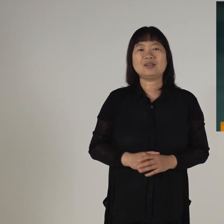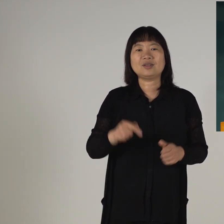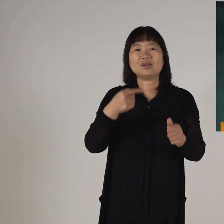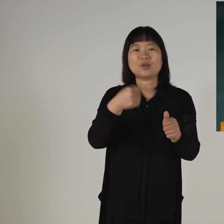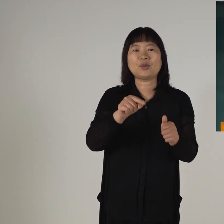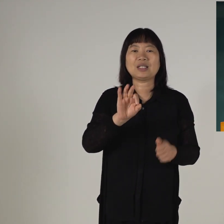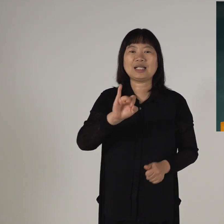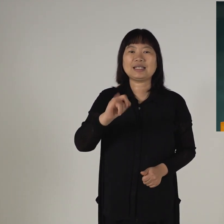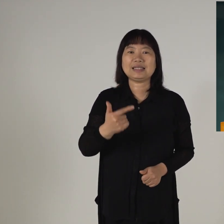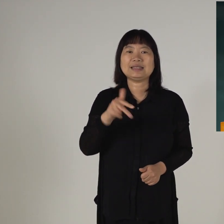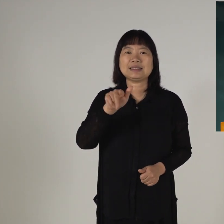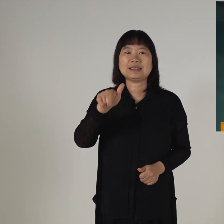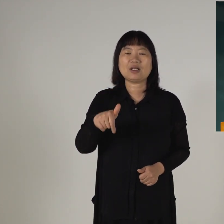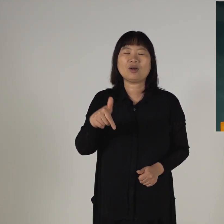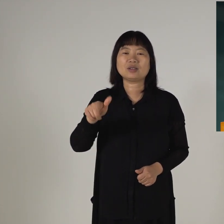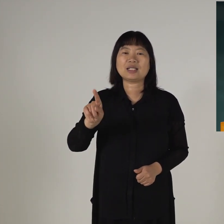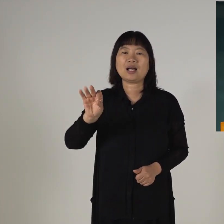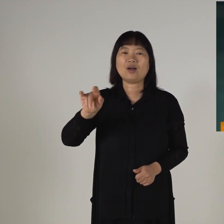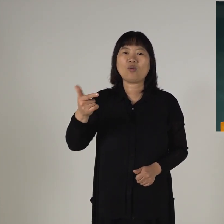교육인적 자원부였어요.